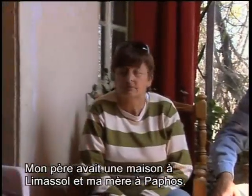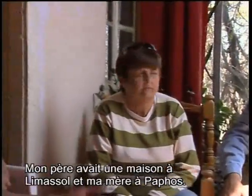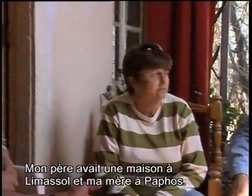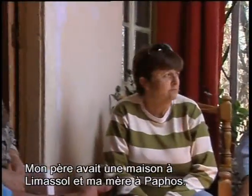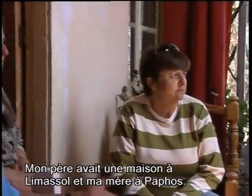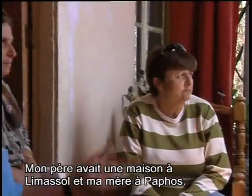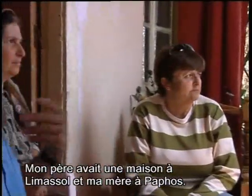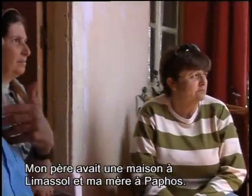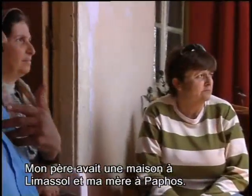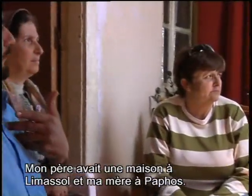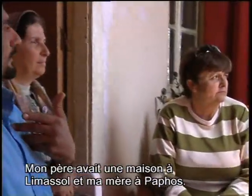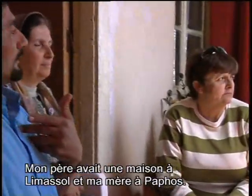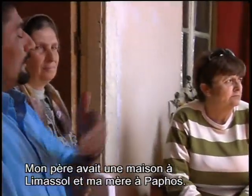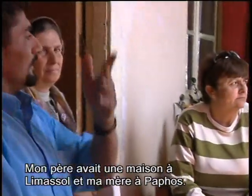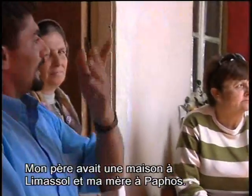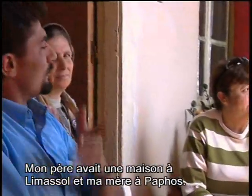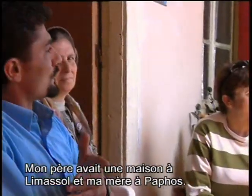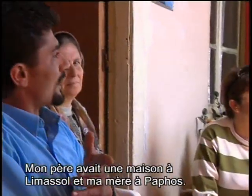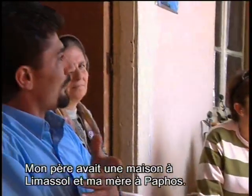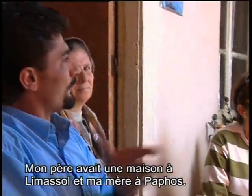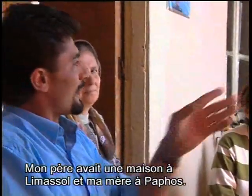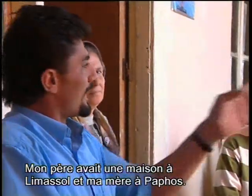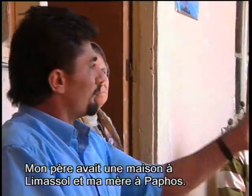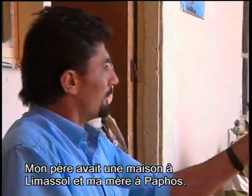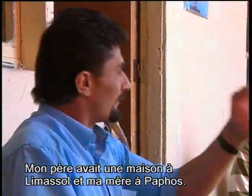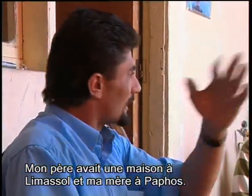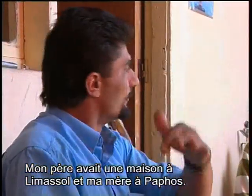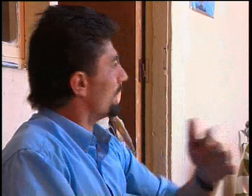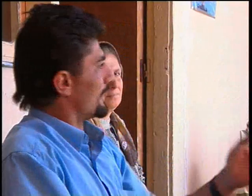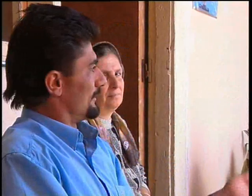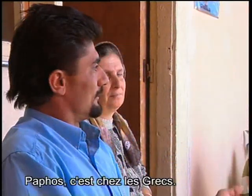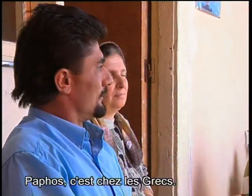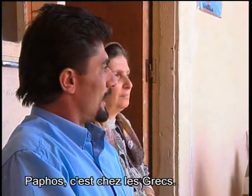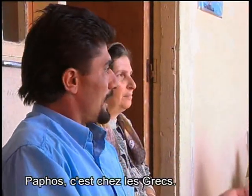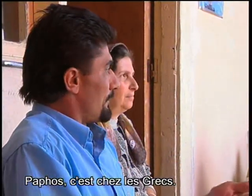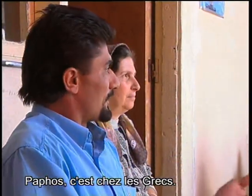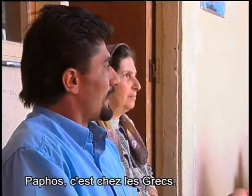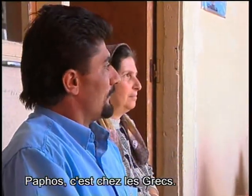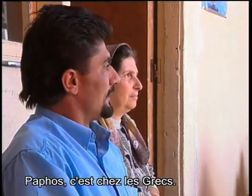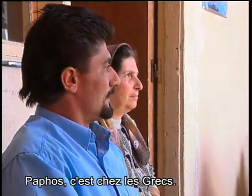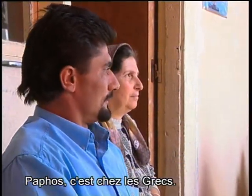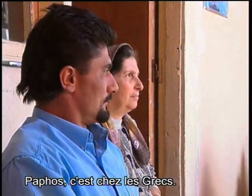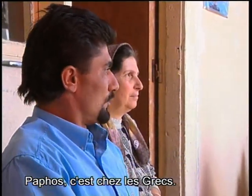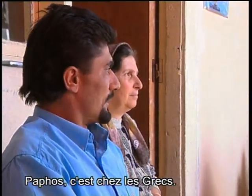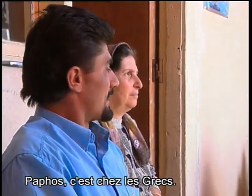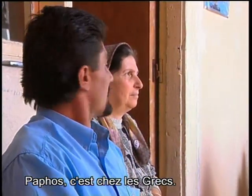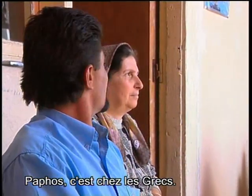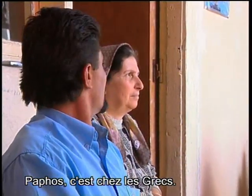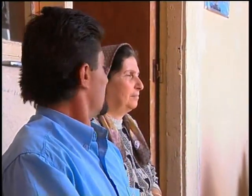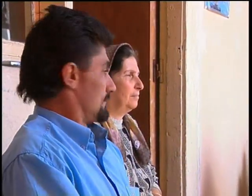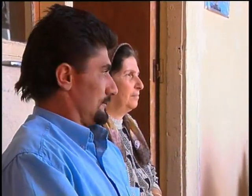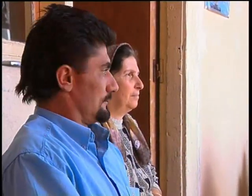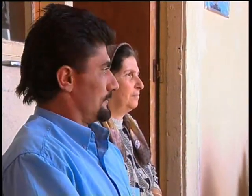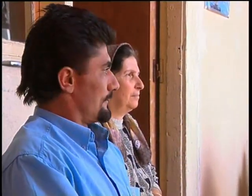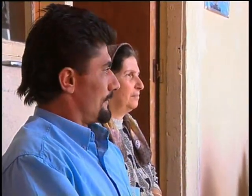mon père il avait une maison à limassol ma mère a pas fausse pas fausse c'est chez les grecs